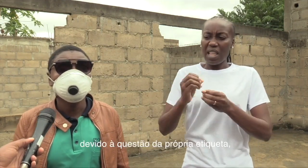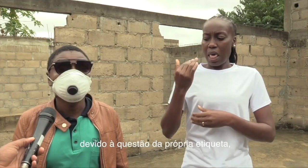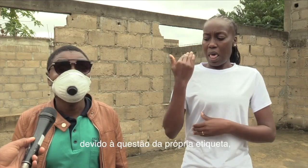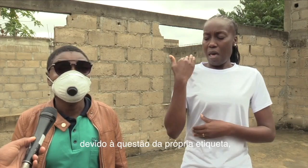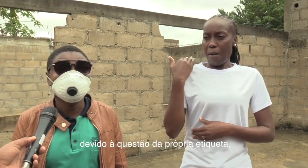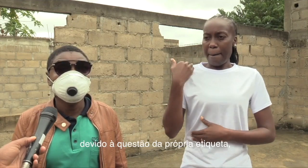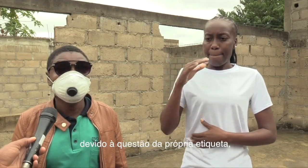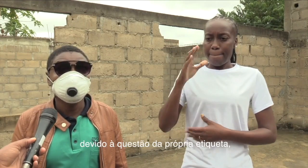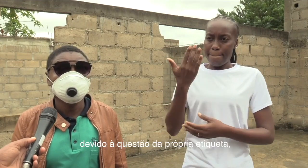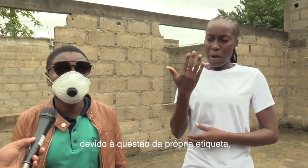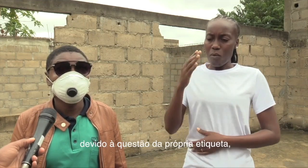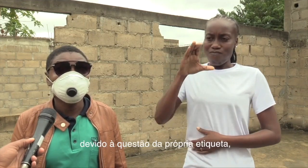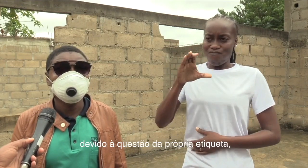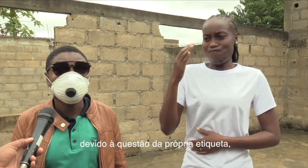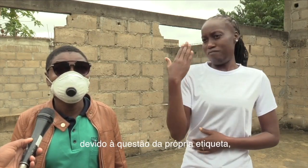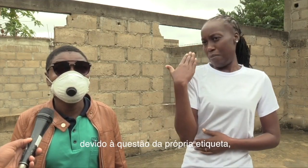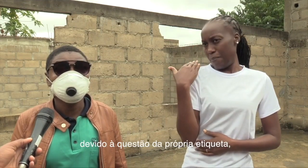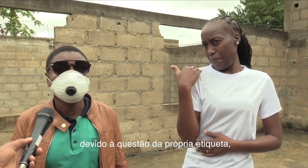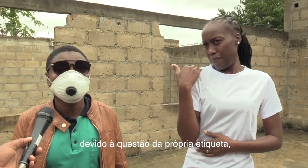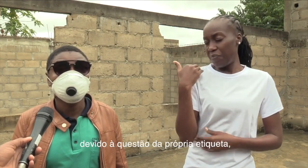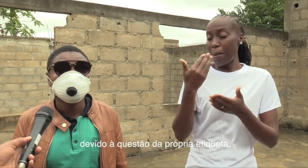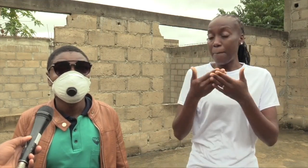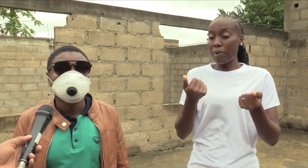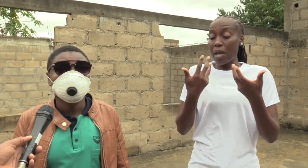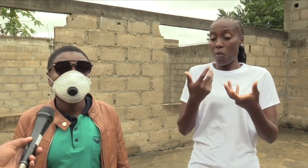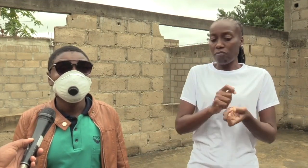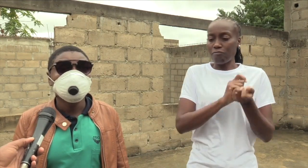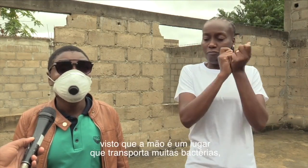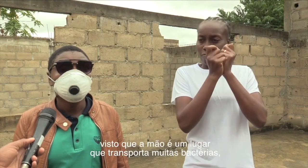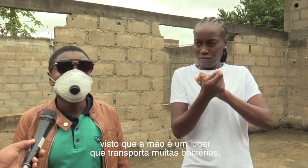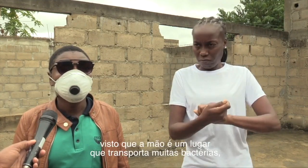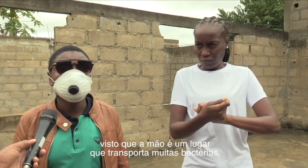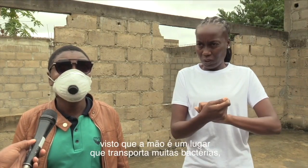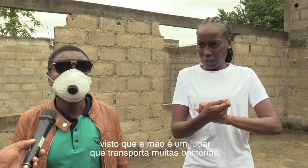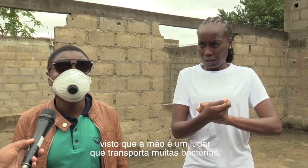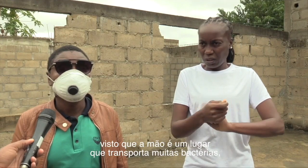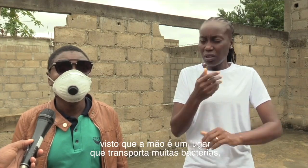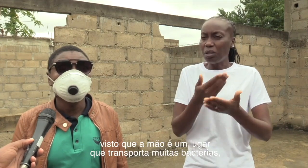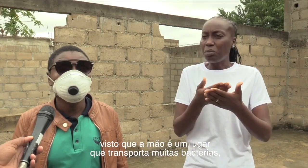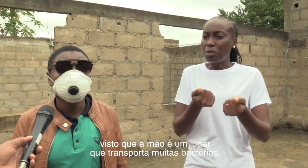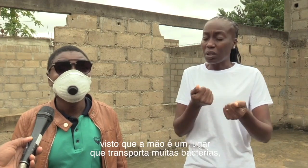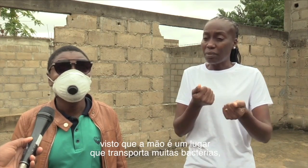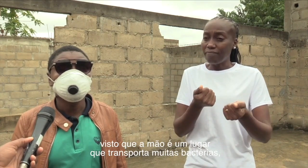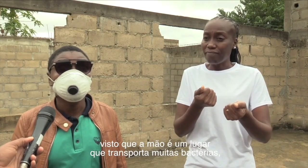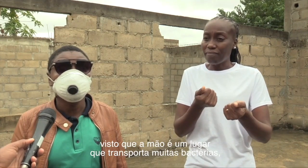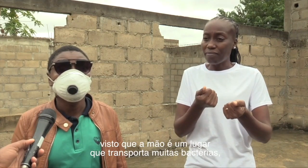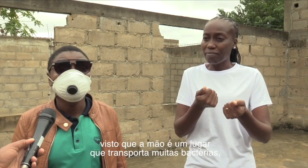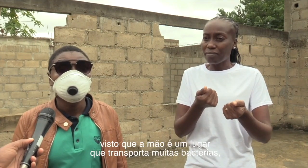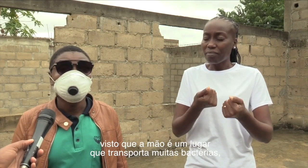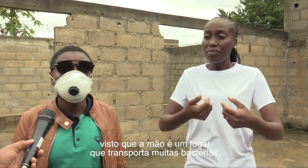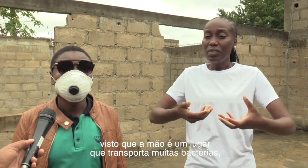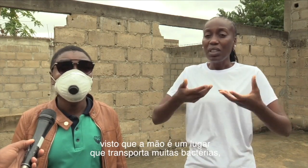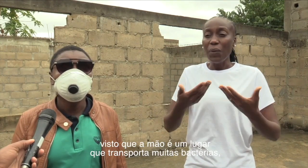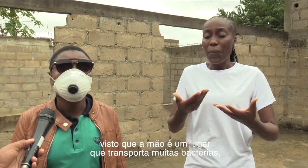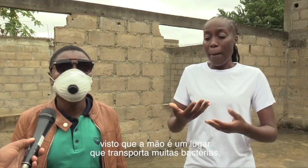à questão da própria etiqueta, não é? Visto que, portanto,